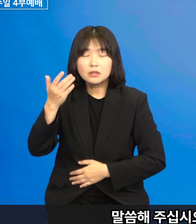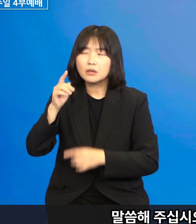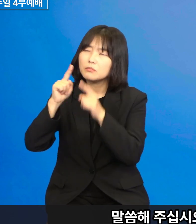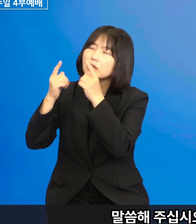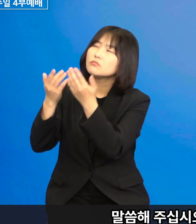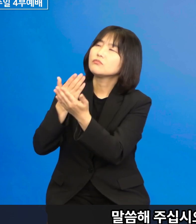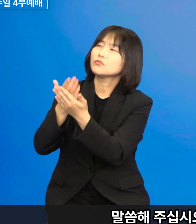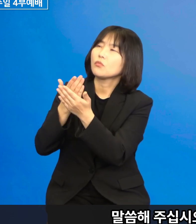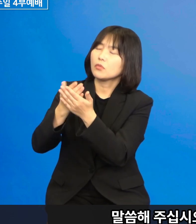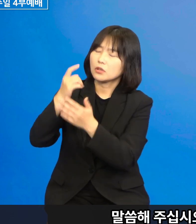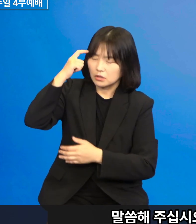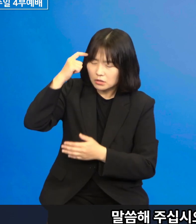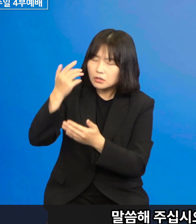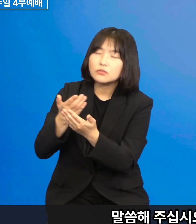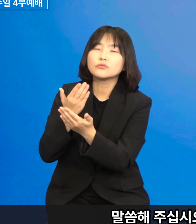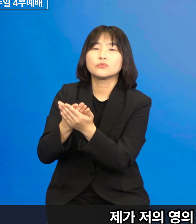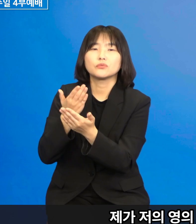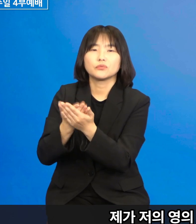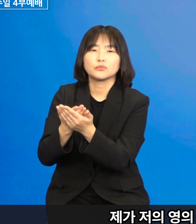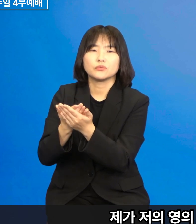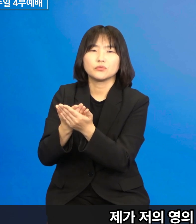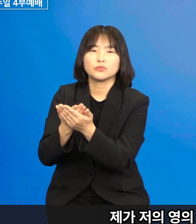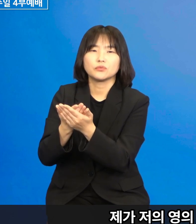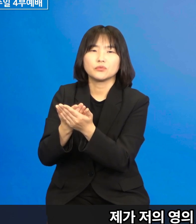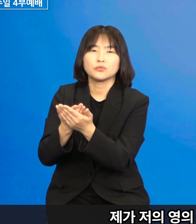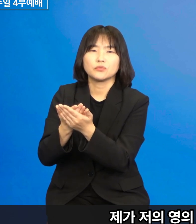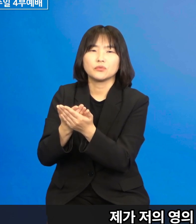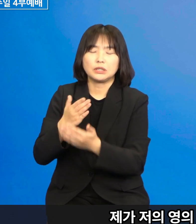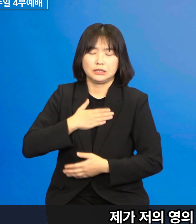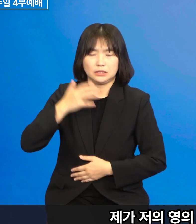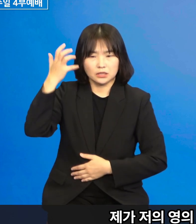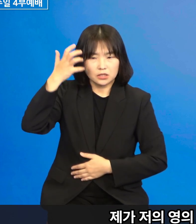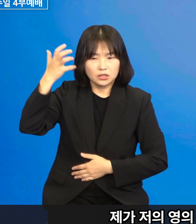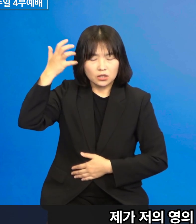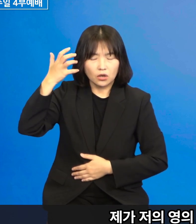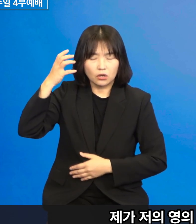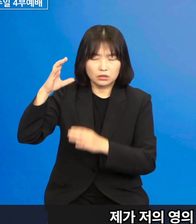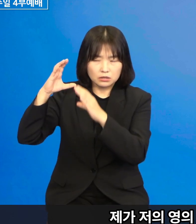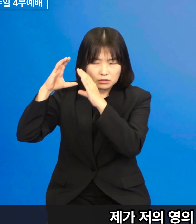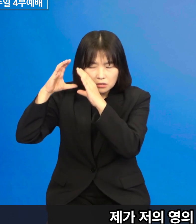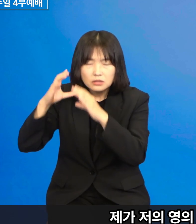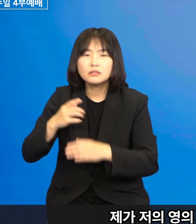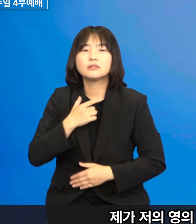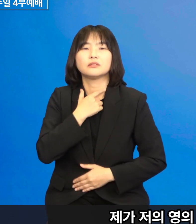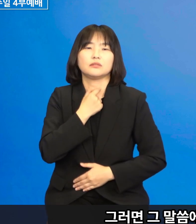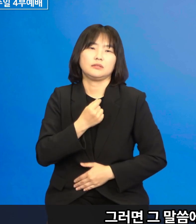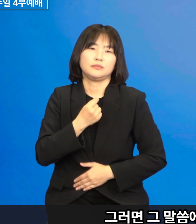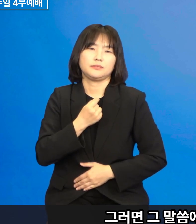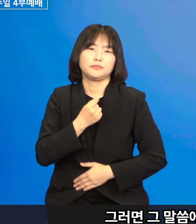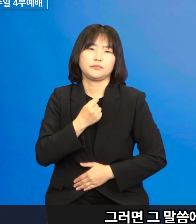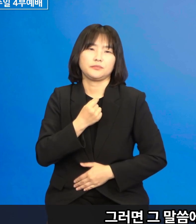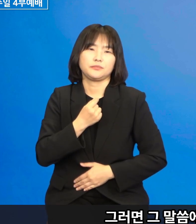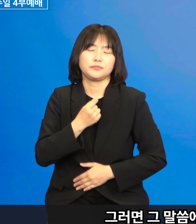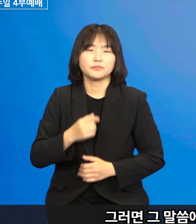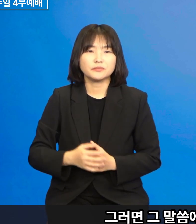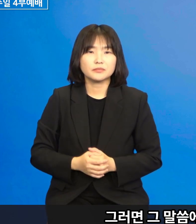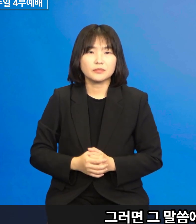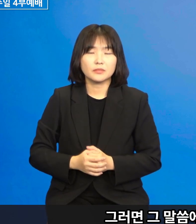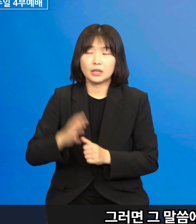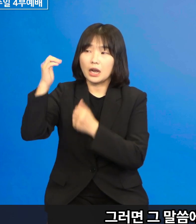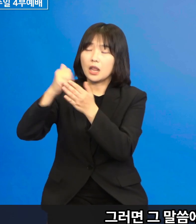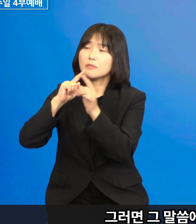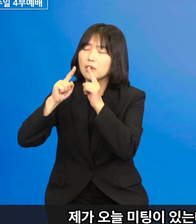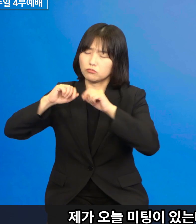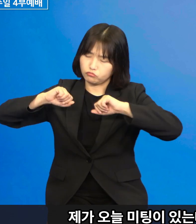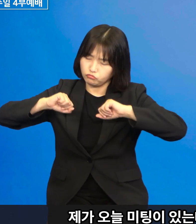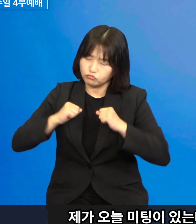주십시오. 깨닫게 해 주십시오. 제가 저의 영의 귀를 열고 있겠습니다. 그러면 그 말씀에 순종해서